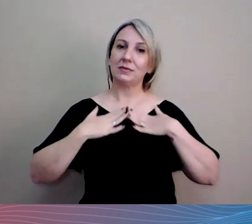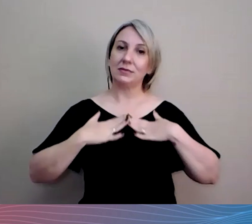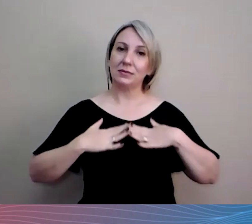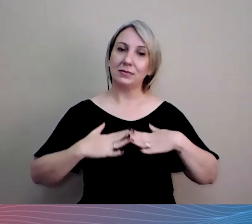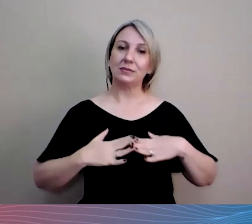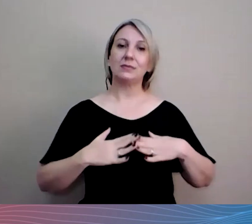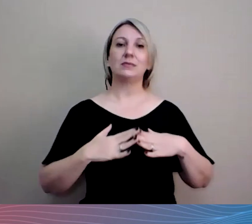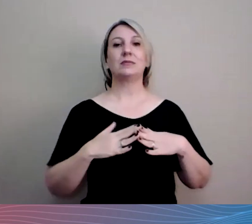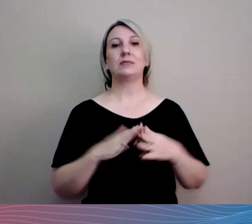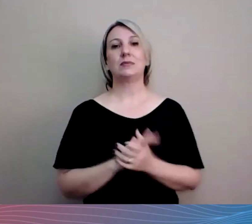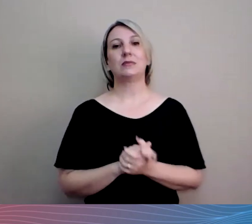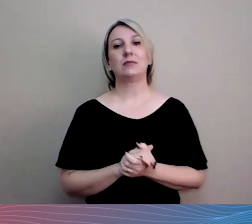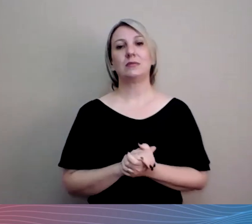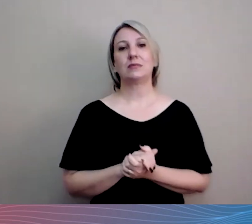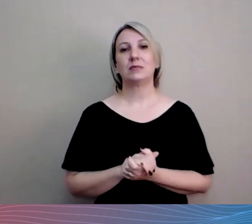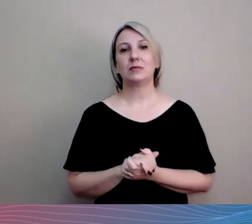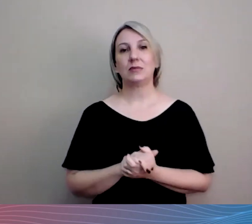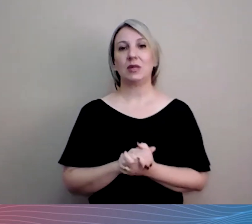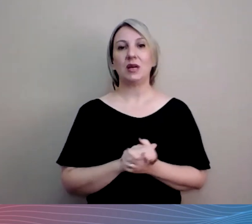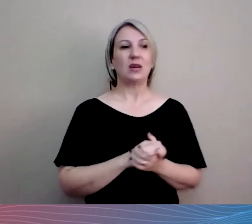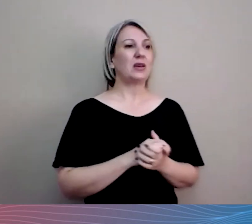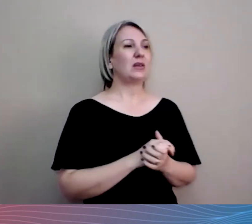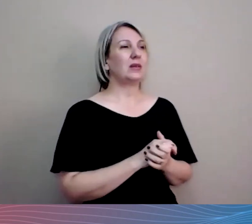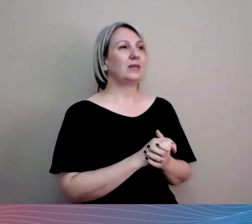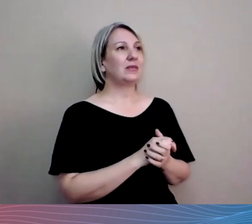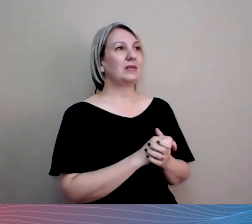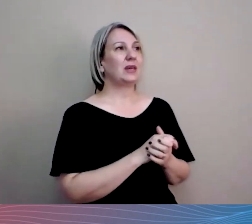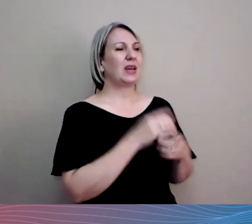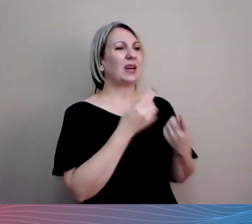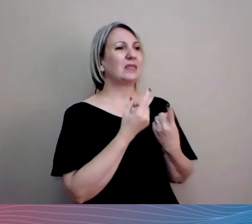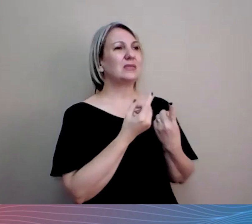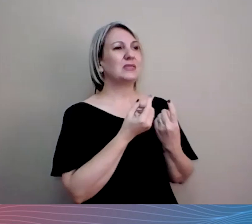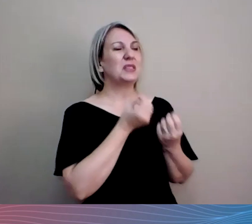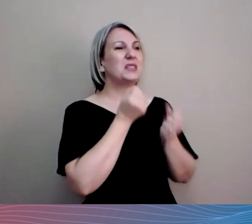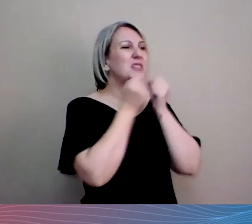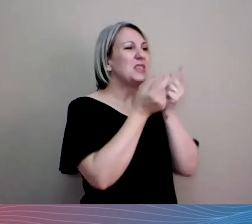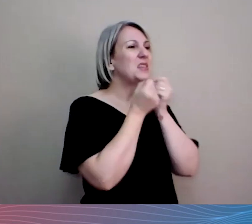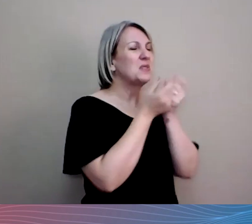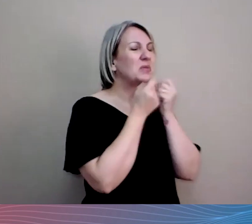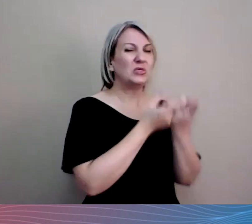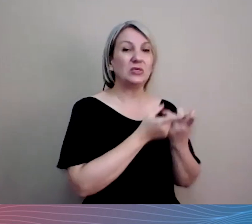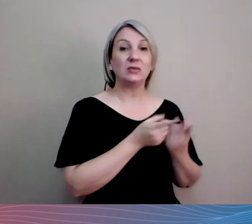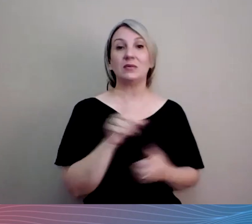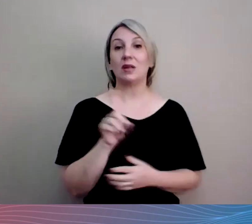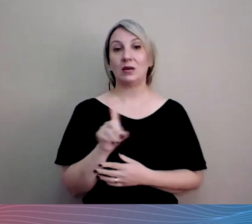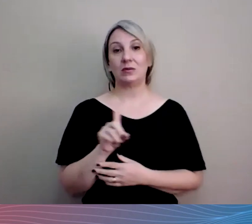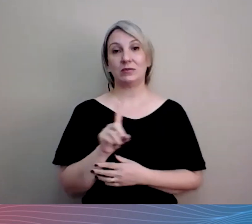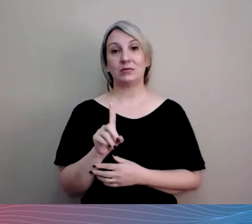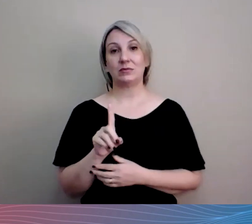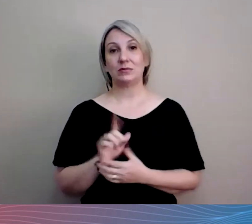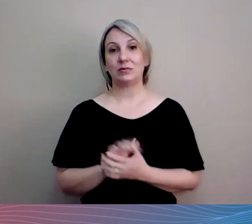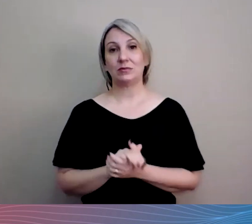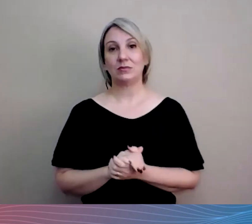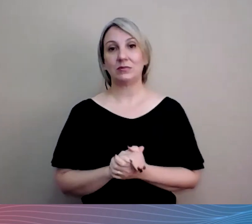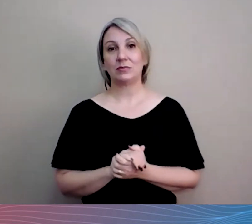e nem discutir para quando nós somos contrariados, e nunca